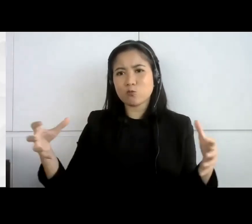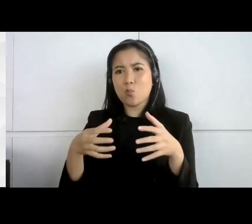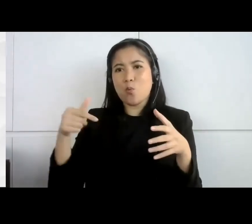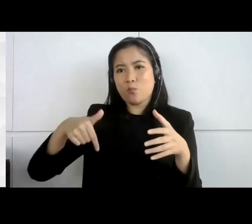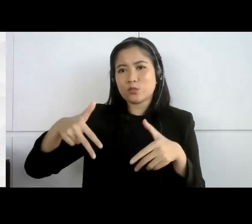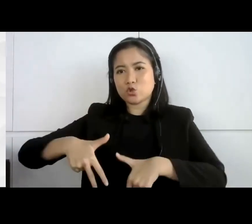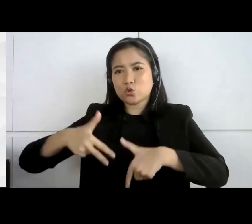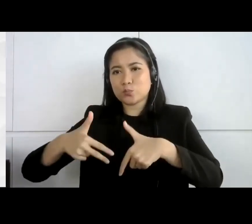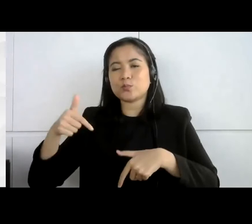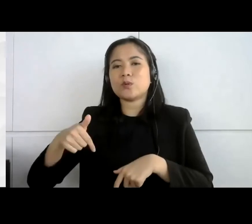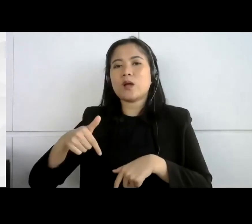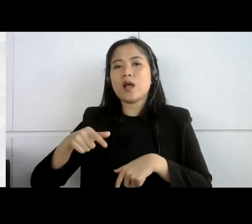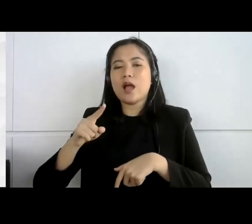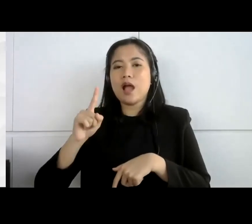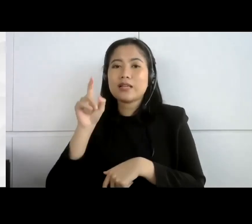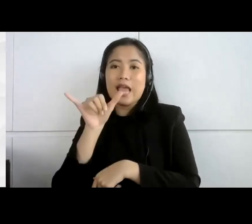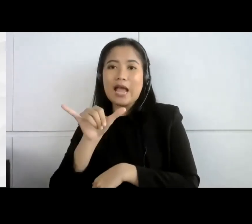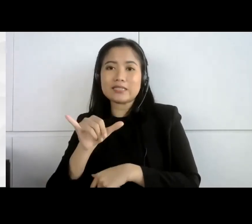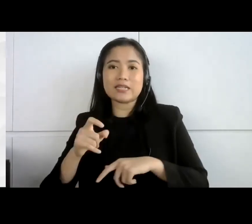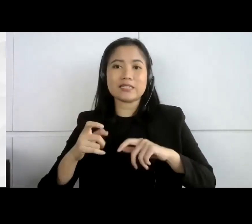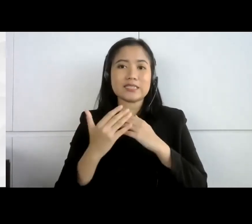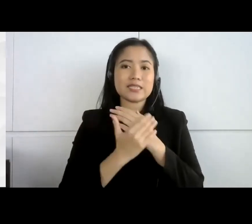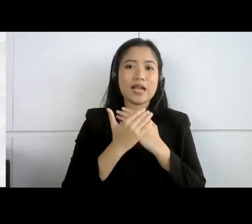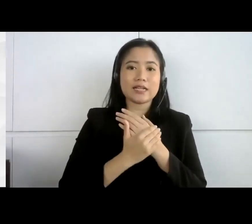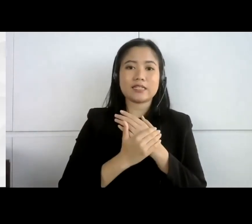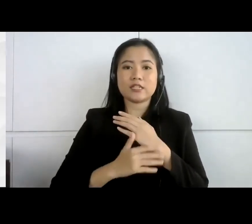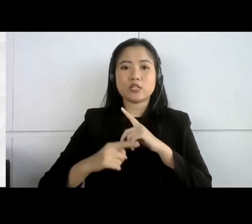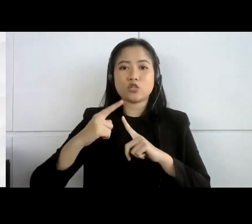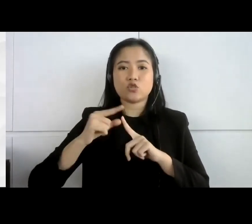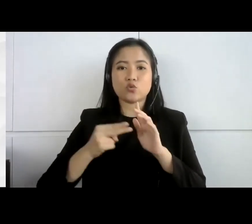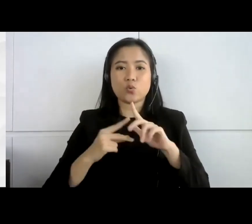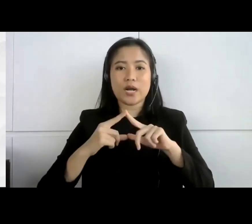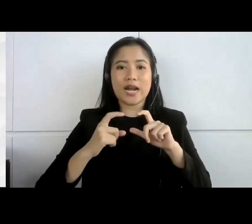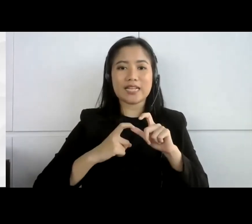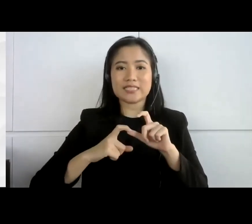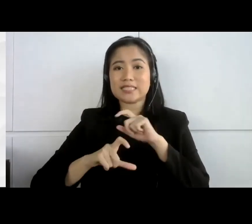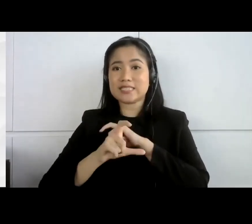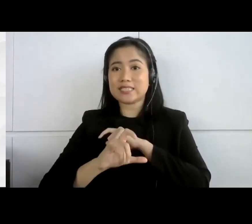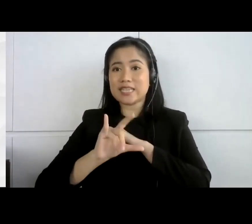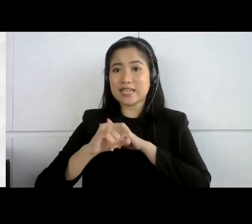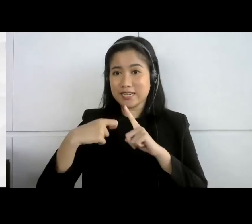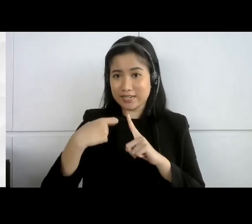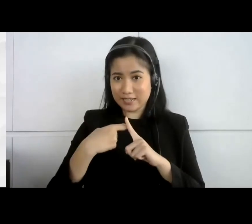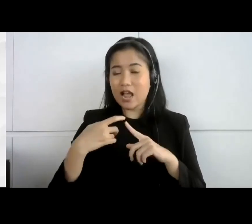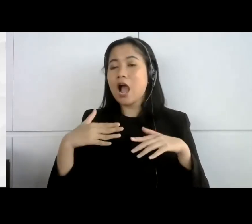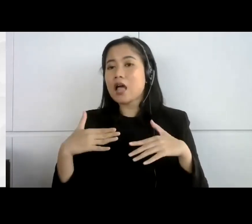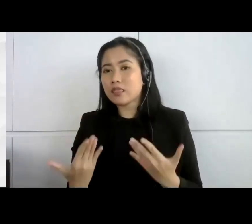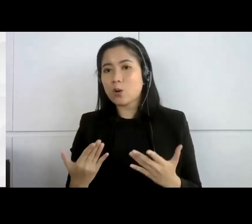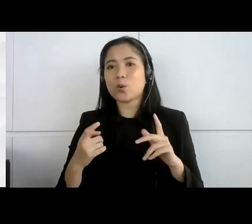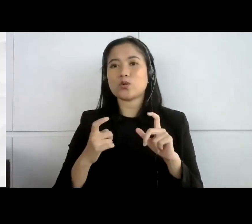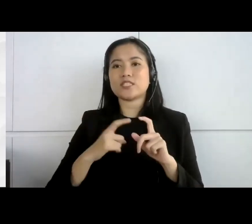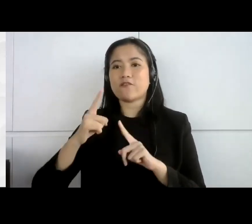dari Yayasan Sayangi Tunas Cilik atau Save the Children, juga sudah memberikan